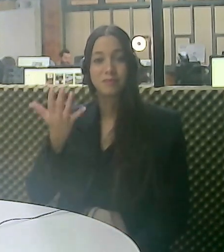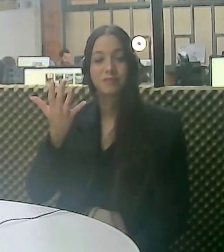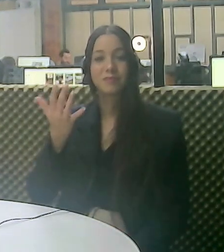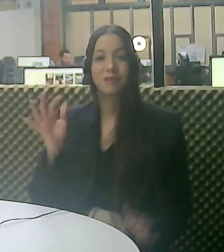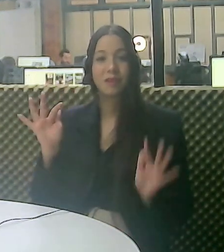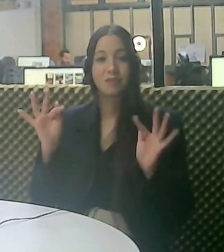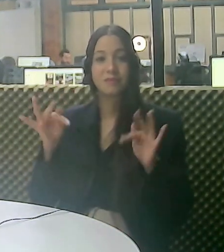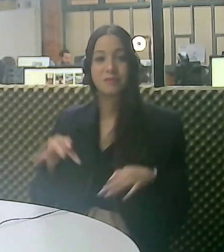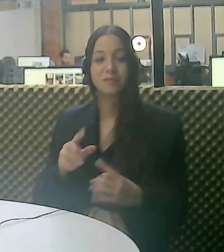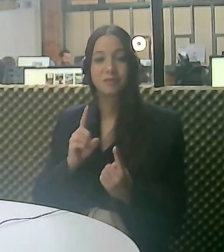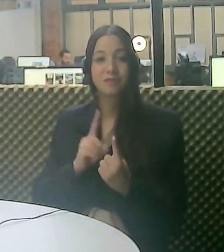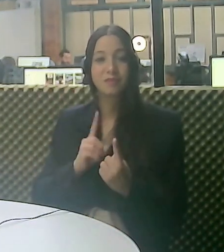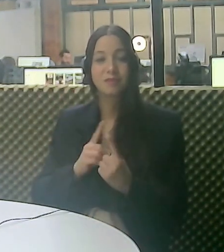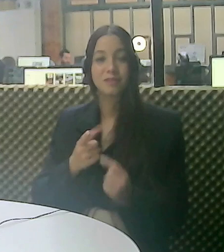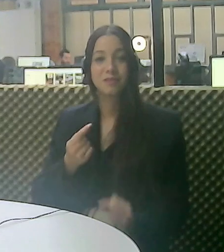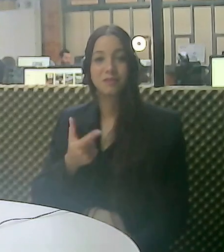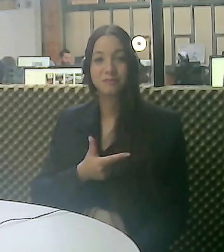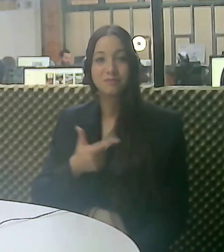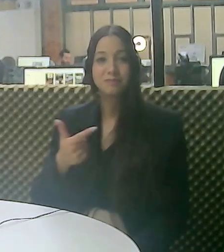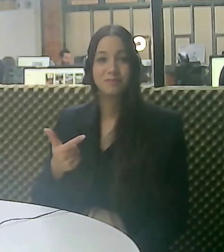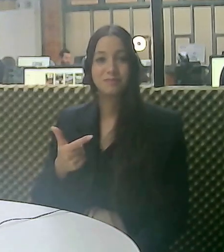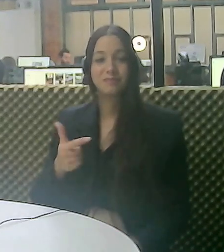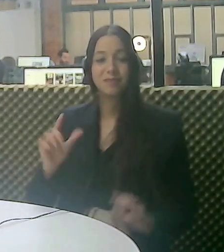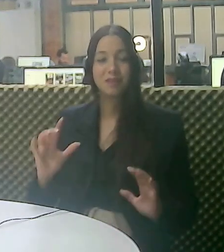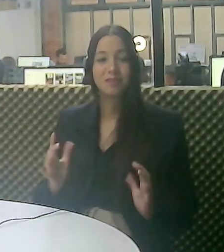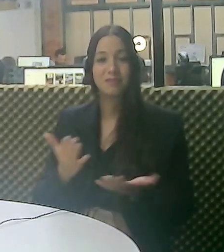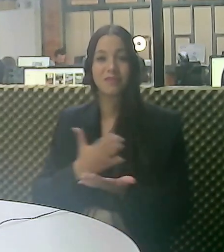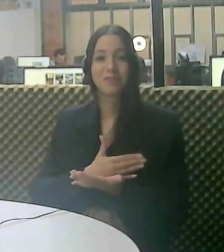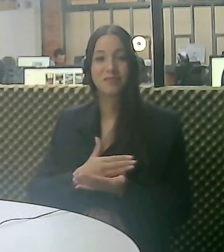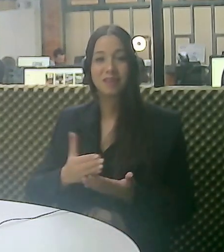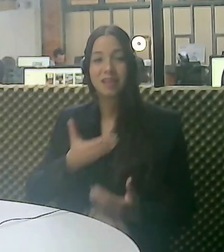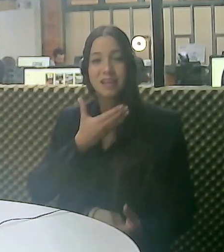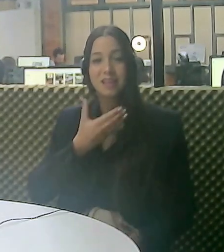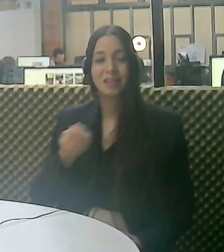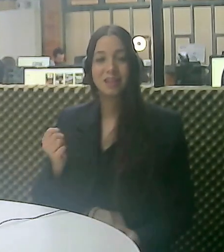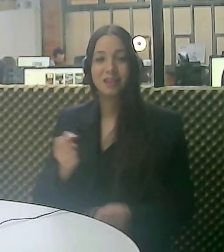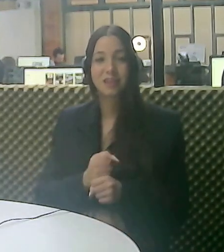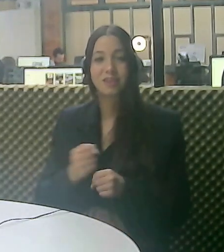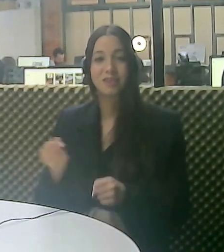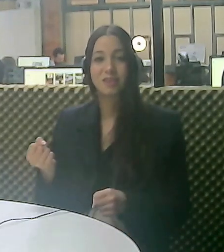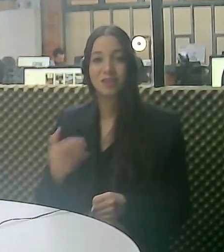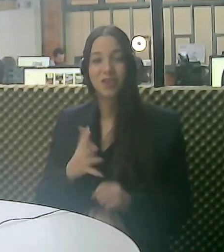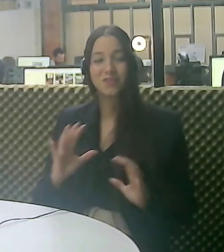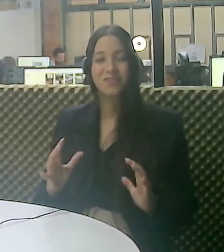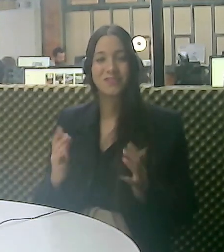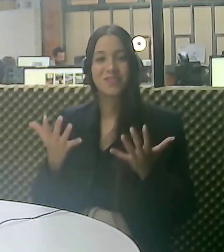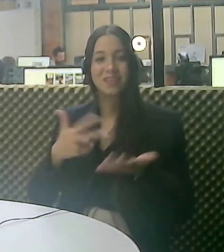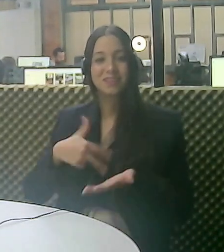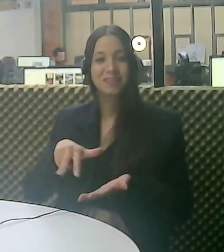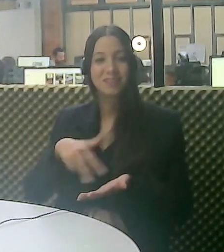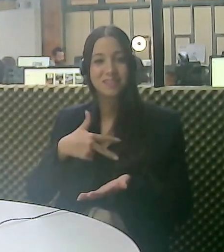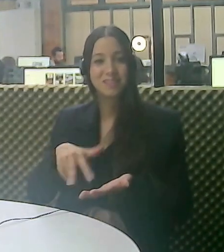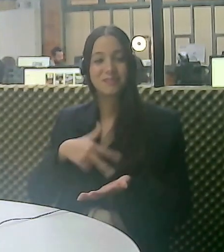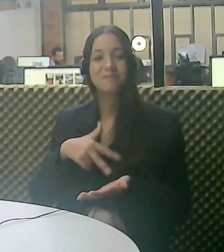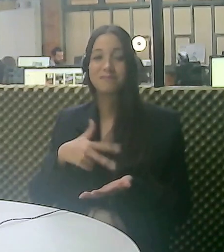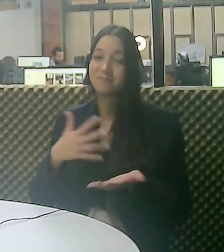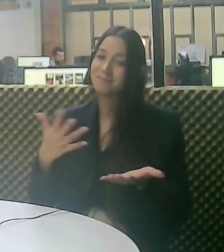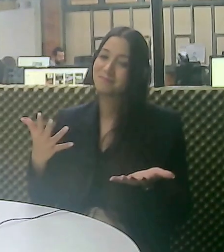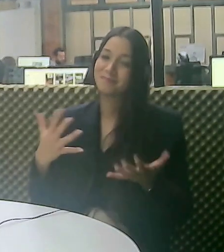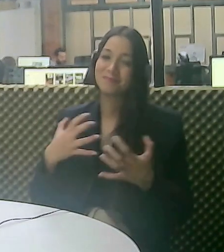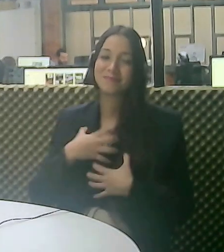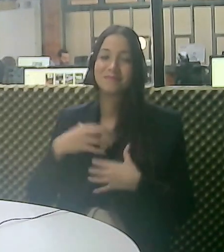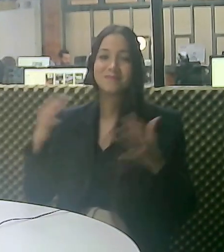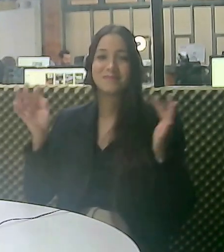encerrar os atendimentos de 2022 e comemorar a chegada do Natal e do Ano Novo com muita festa, dança e aquela